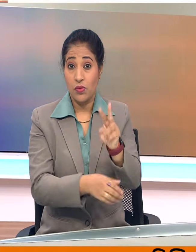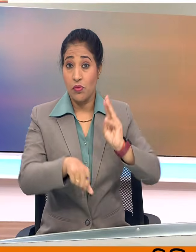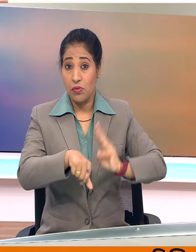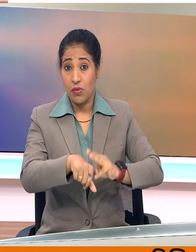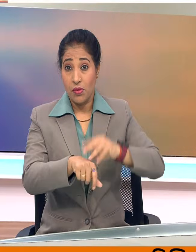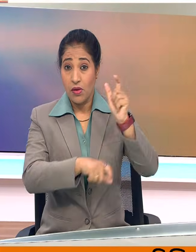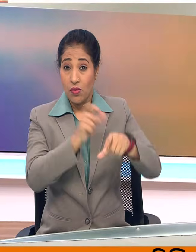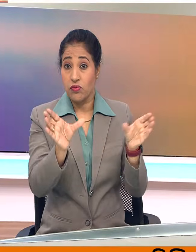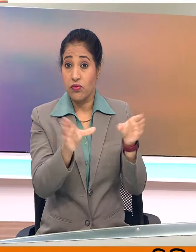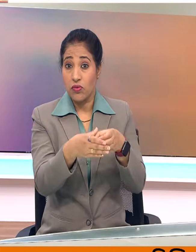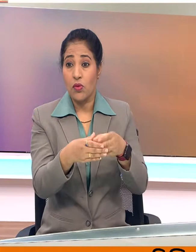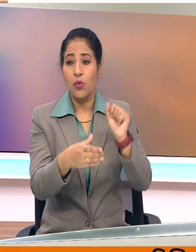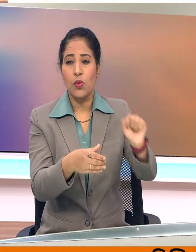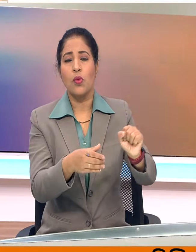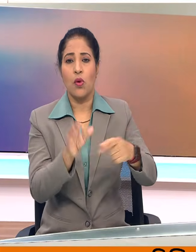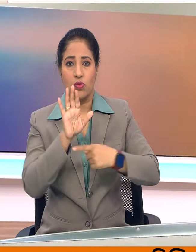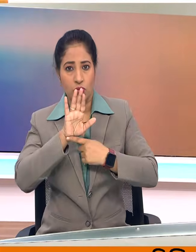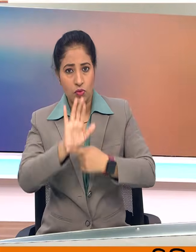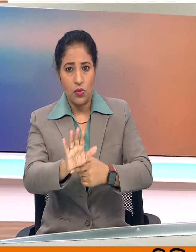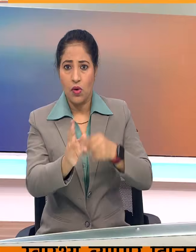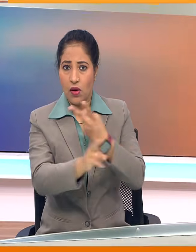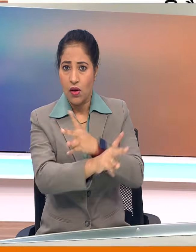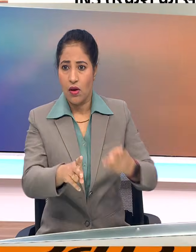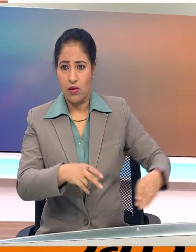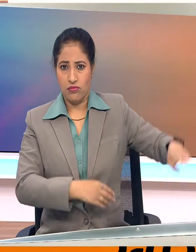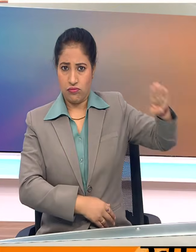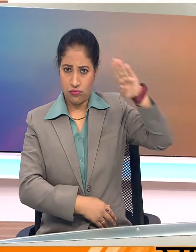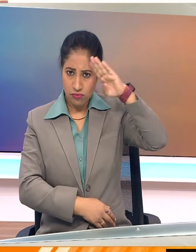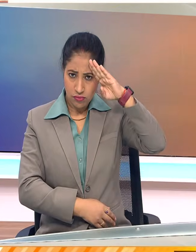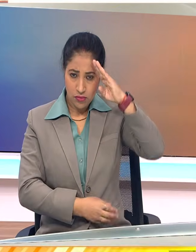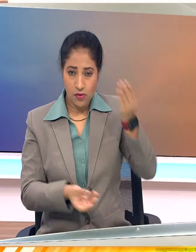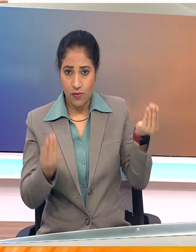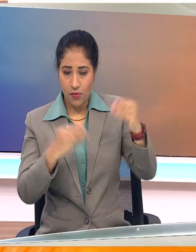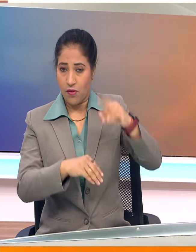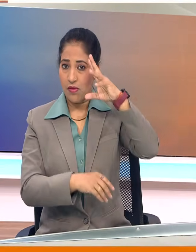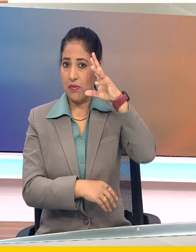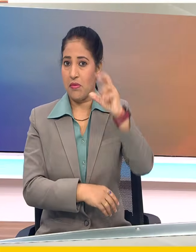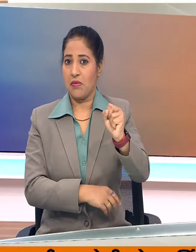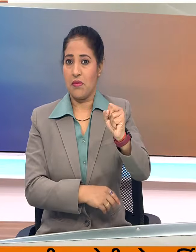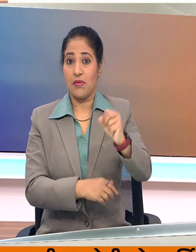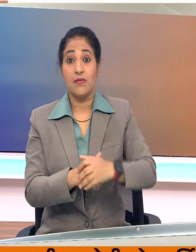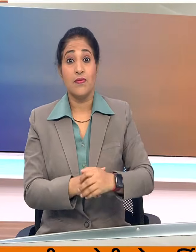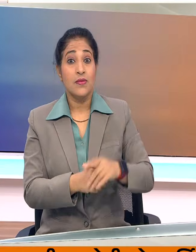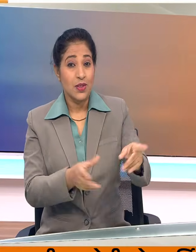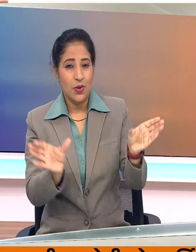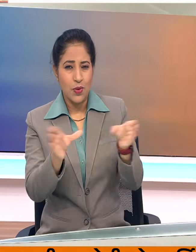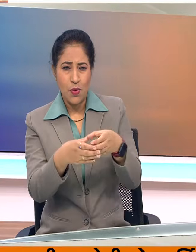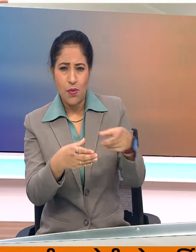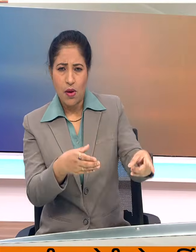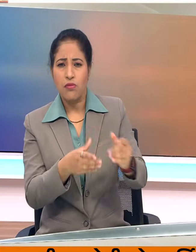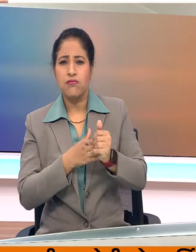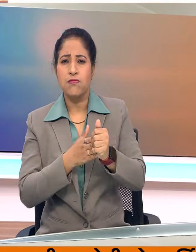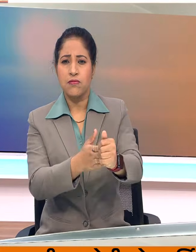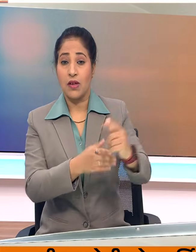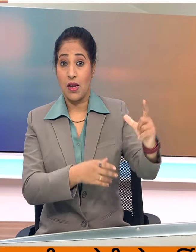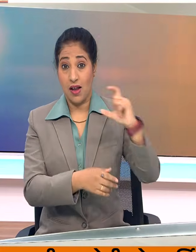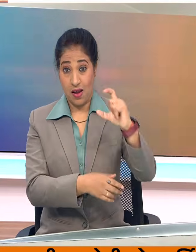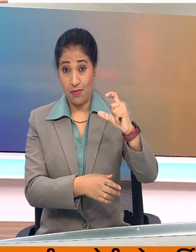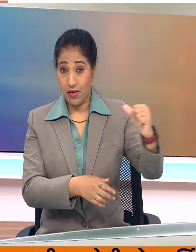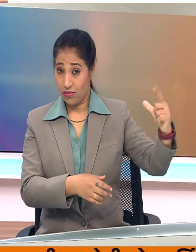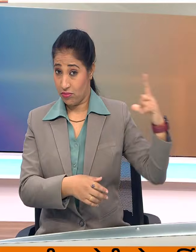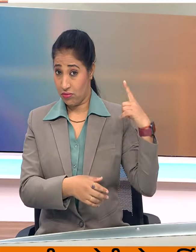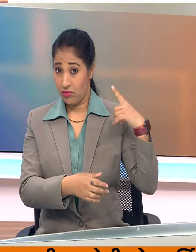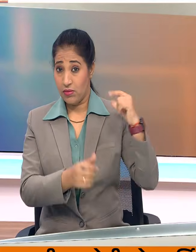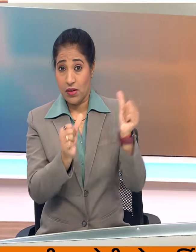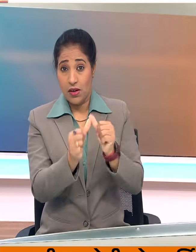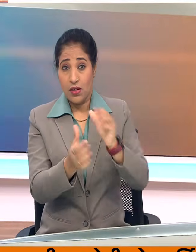मार्चिंग टुकड़ी ने अपनी उपस्थिति में परेड को और यादगार बना दिया। इस टुकड़ी का नेतृत्व कैप्टन आर्यन